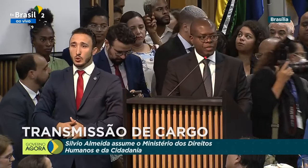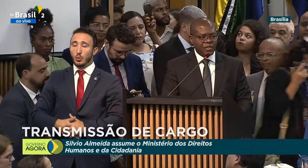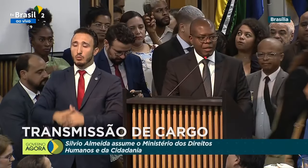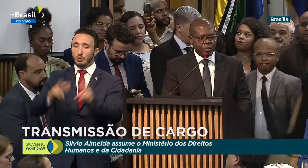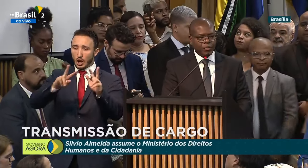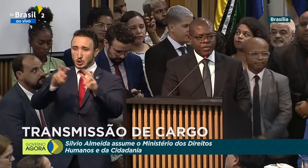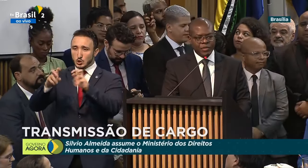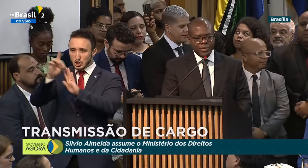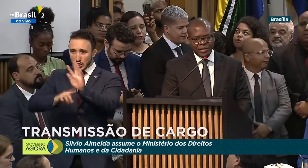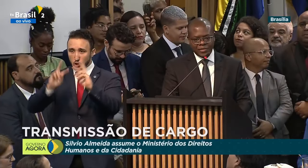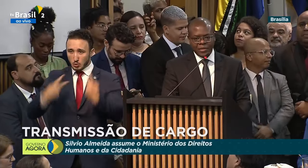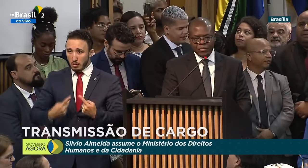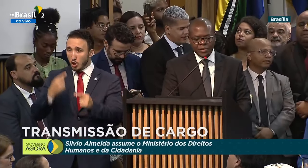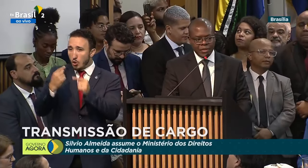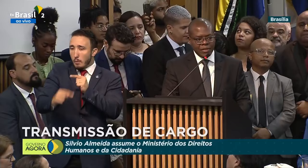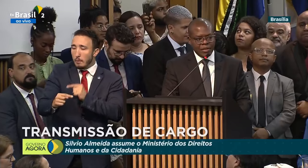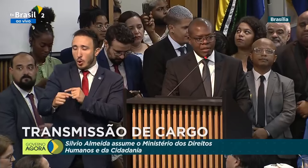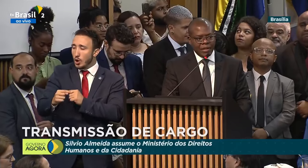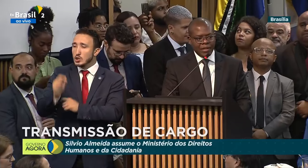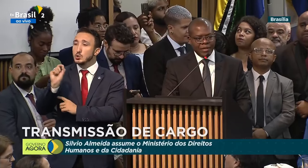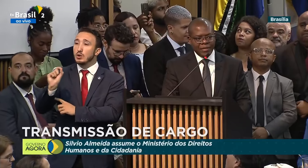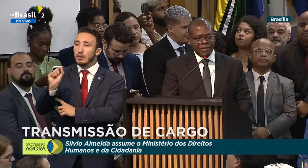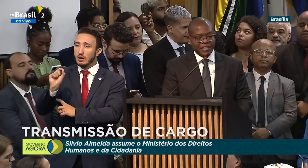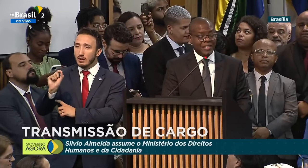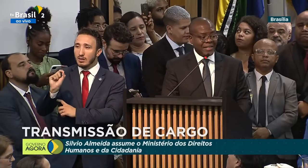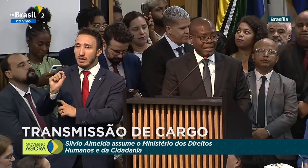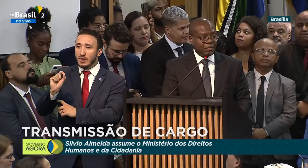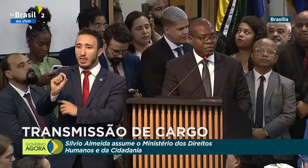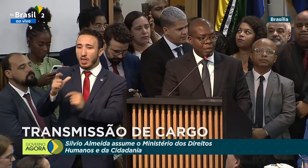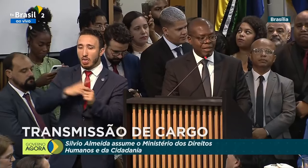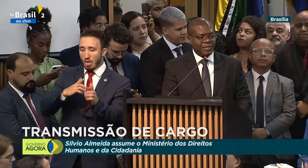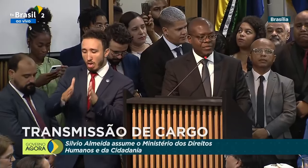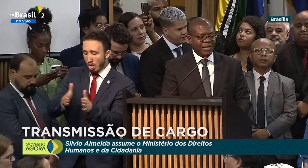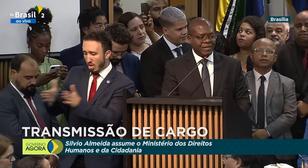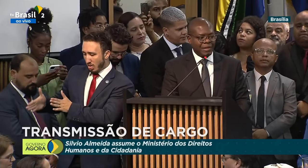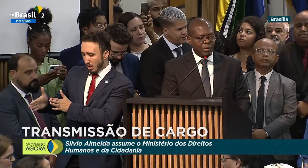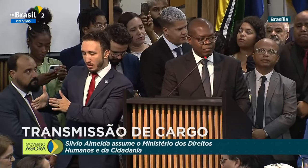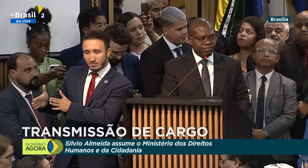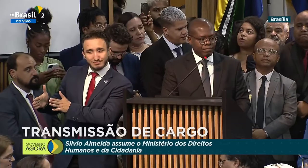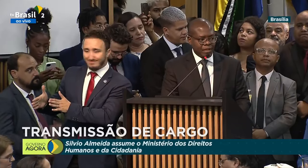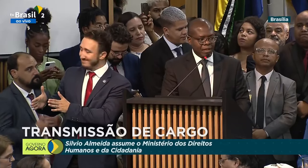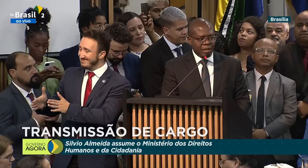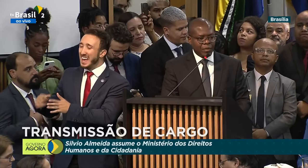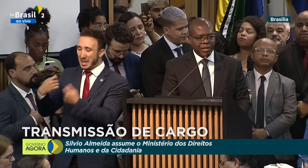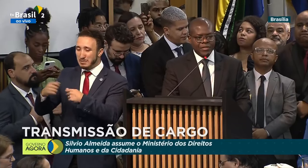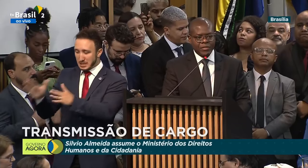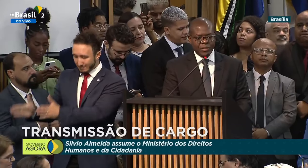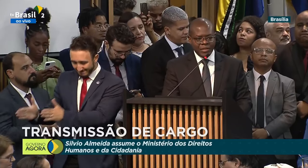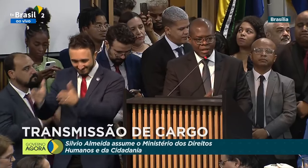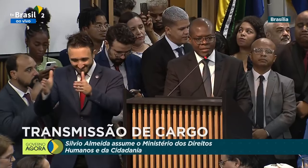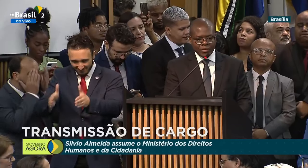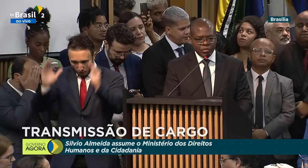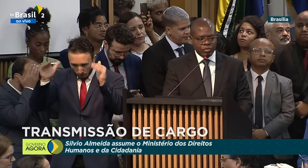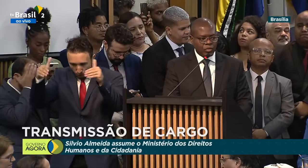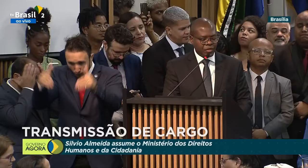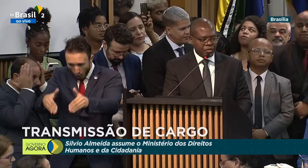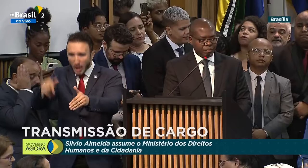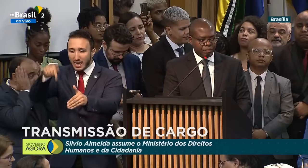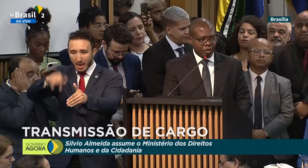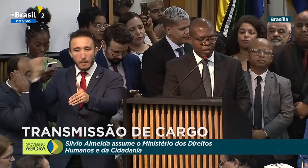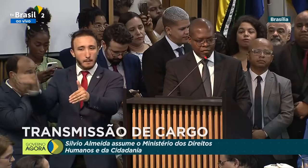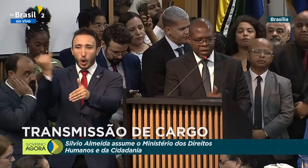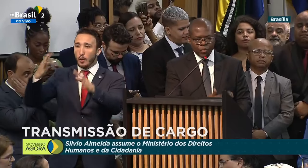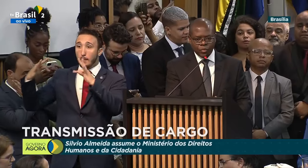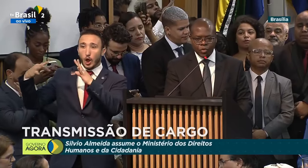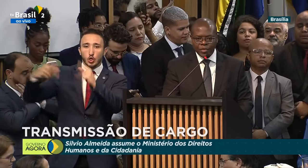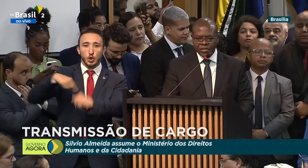dos Direitos Humanos ela não pode ser uma questão deixada de lado ela é uma questão central ela é uma questão que interessa a todos nós